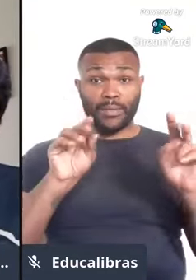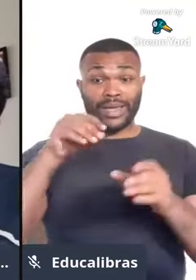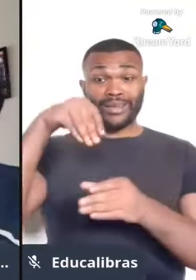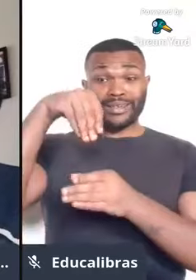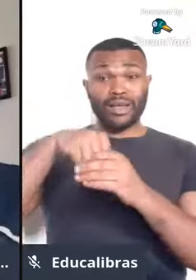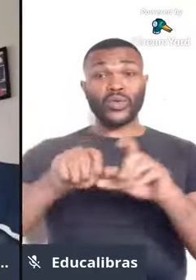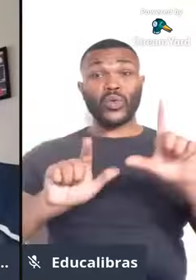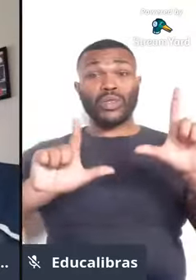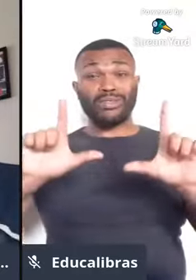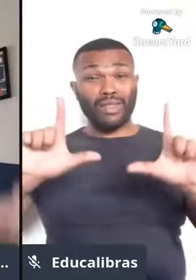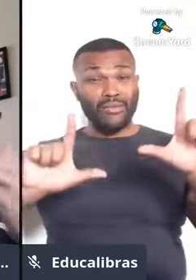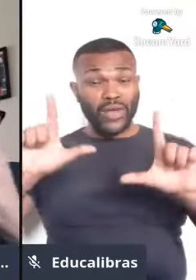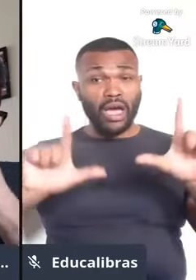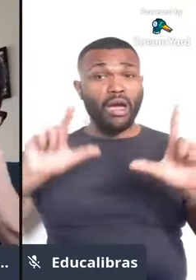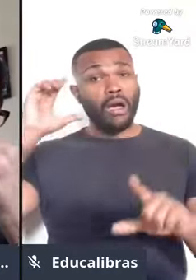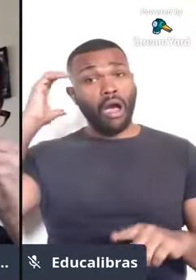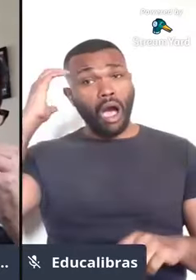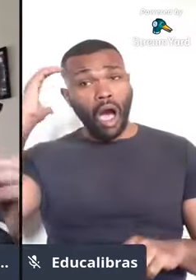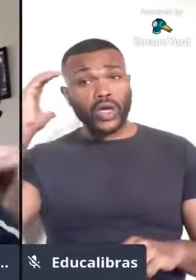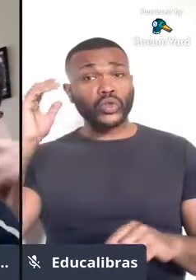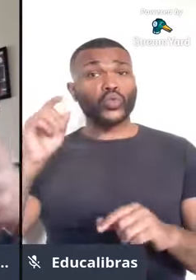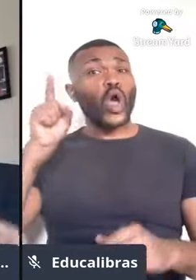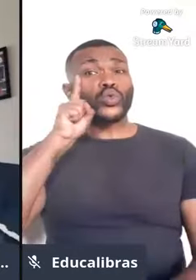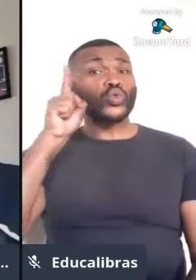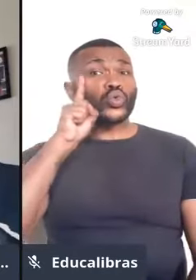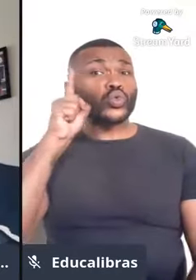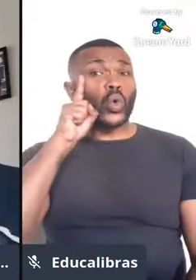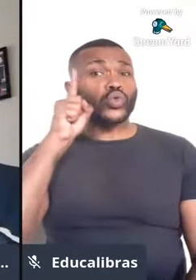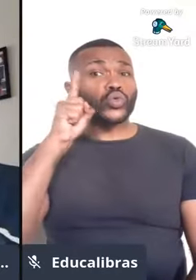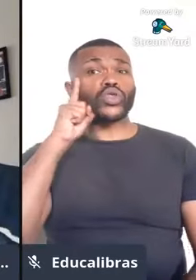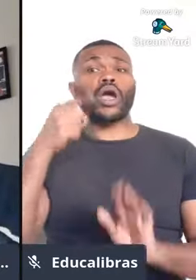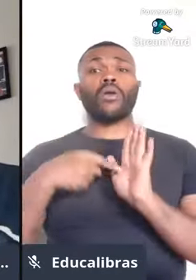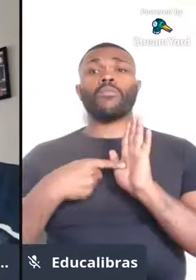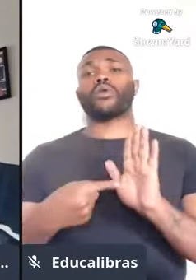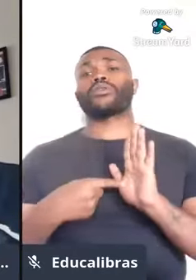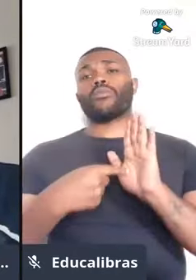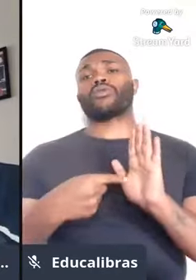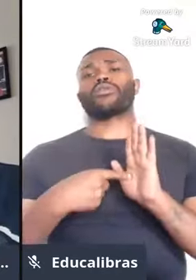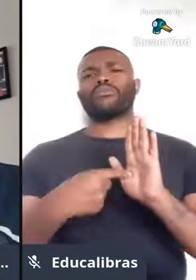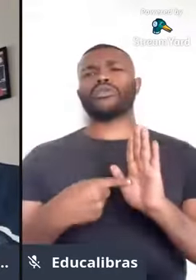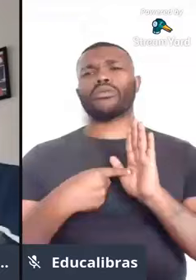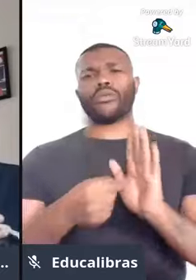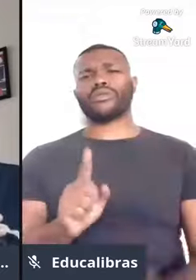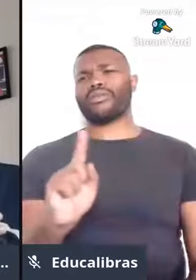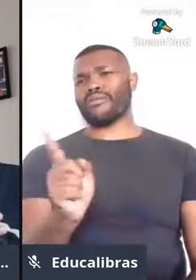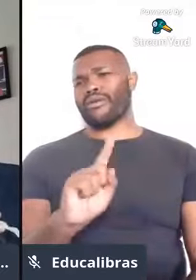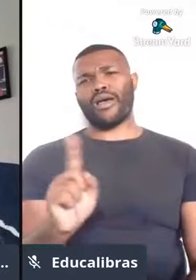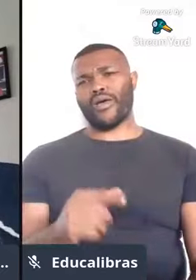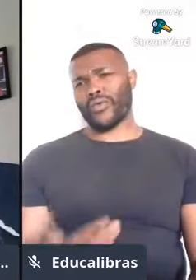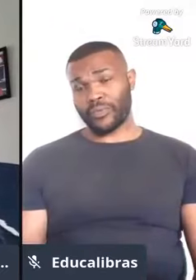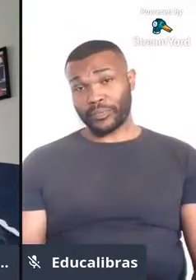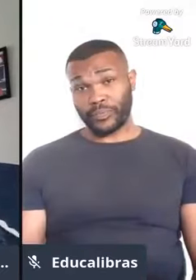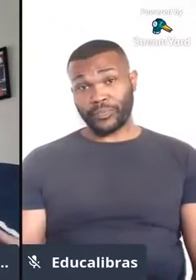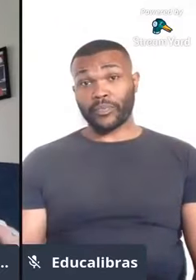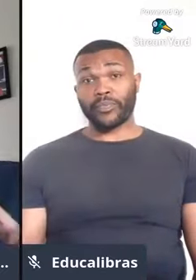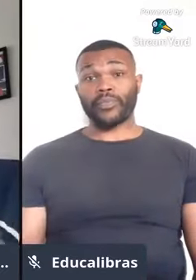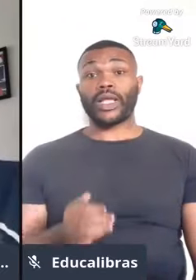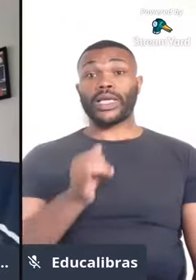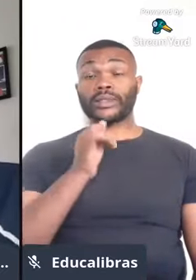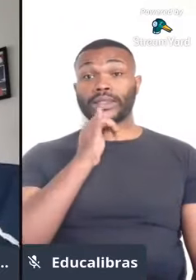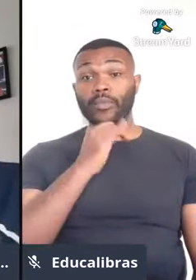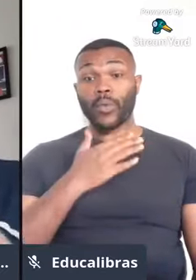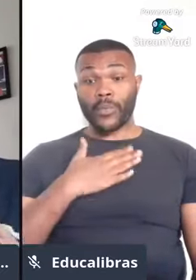diária. O universo da pessoa com deficiência não está na pauta diária dos veículos. Esse é um ponto principal. A minha pauta do universo da pessoa com